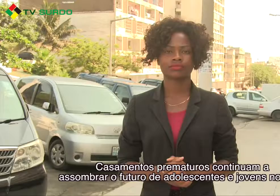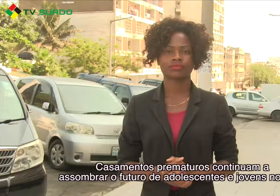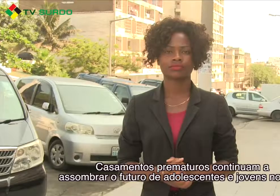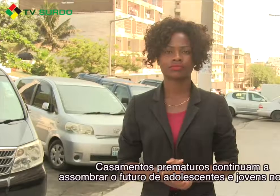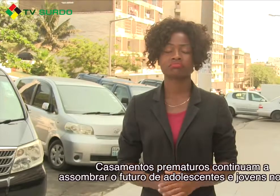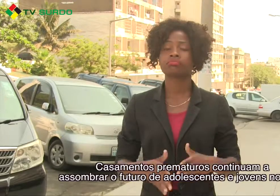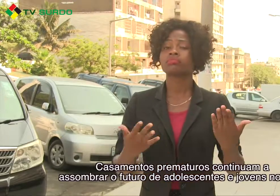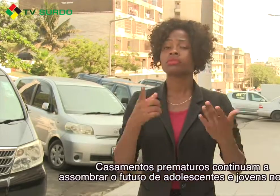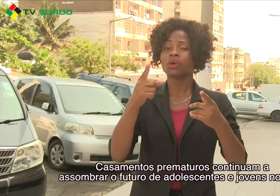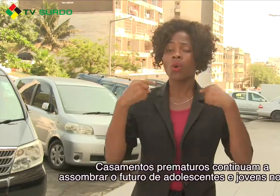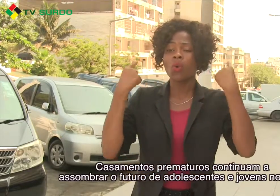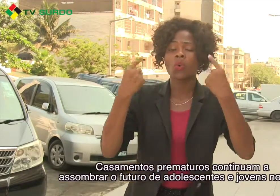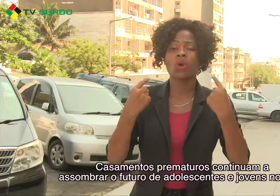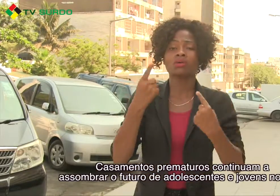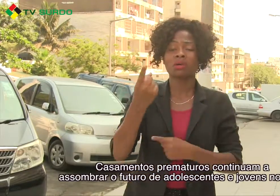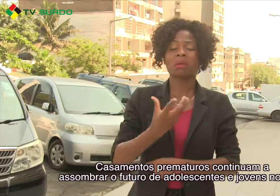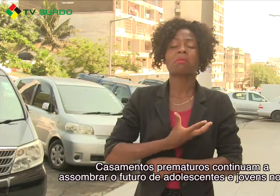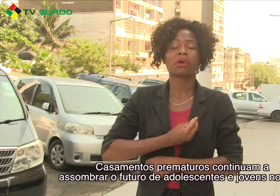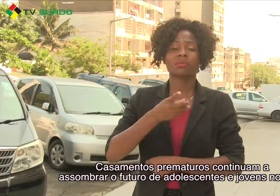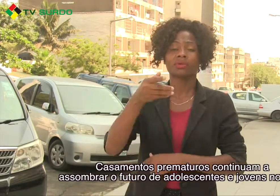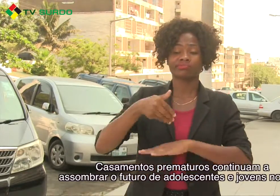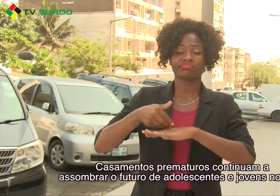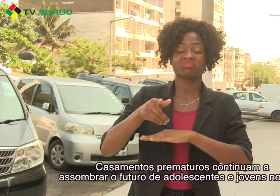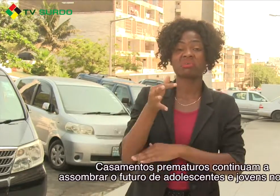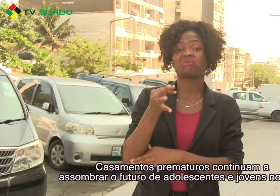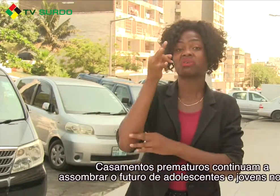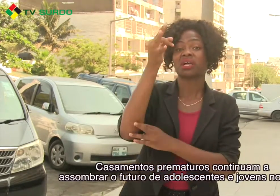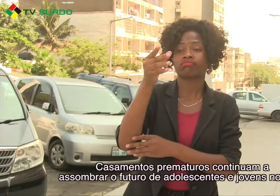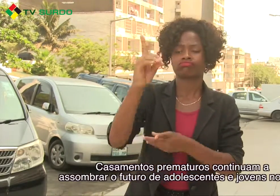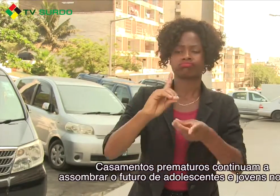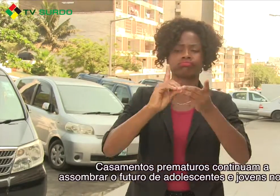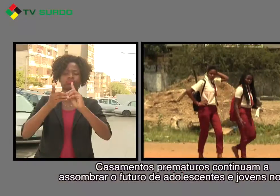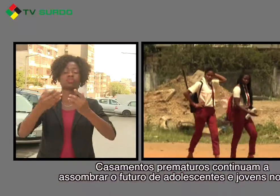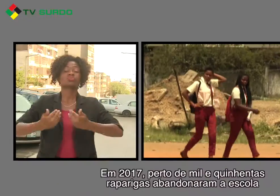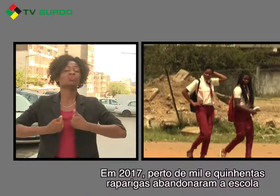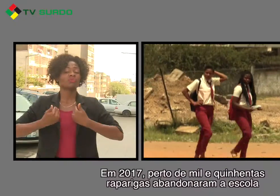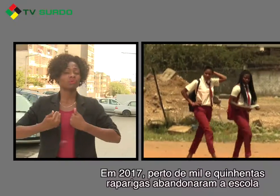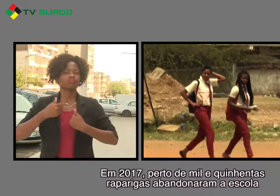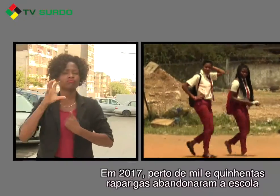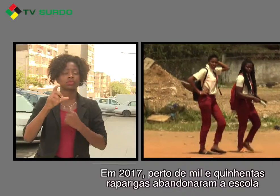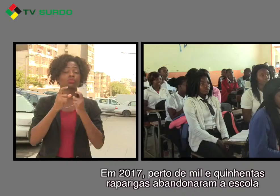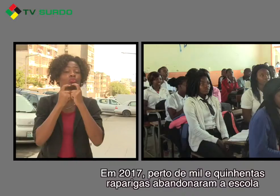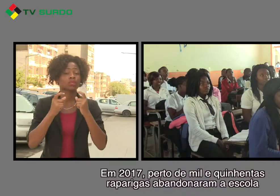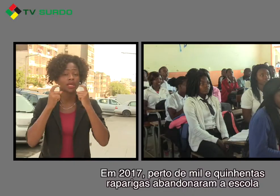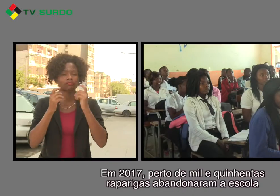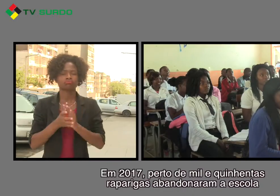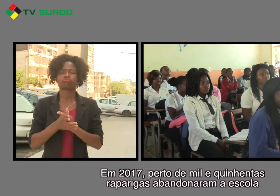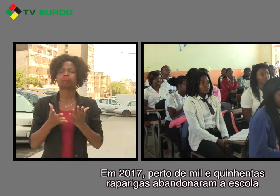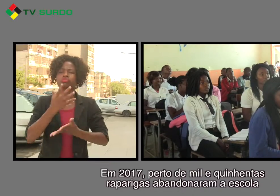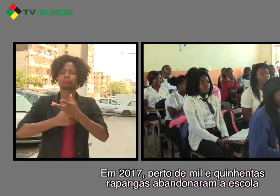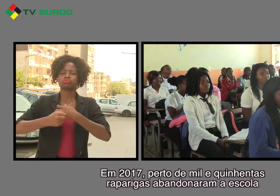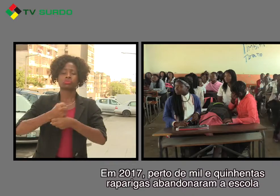Casamentos prematuros continuam a assombrar o futuro de adolescentes e jovens no país. Em 2017, perto de 1.500